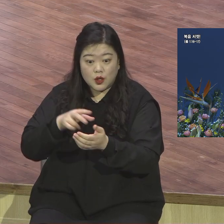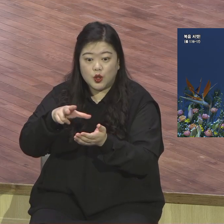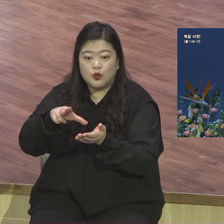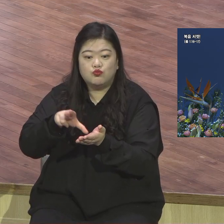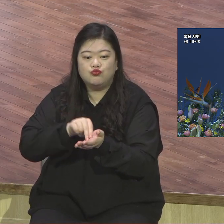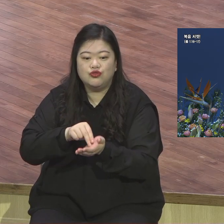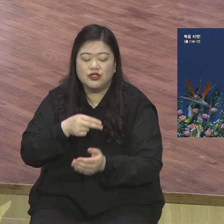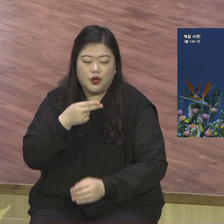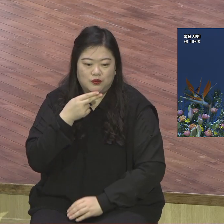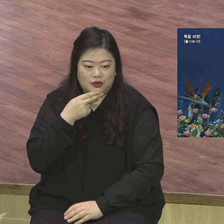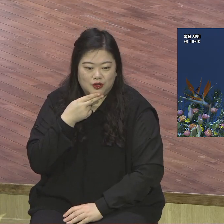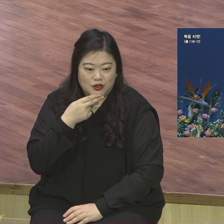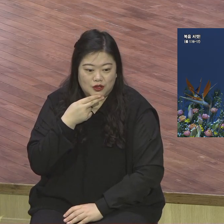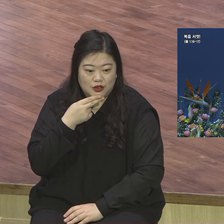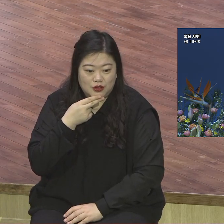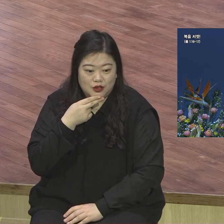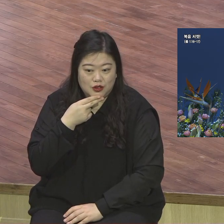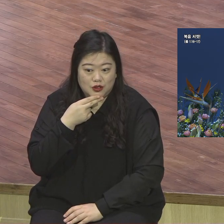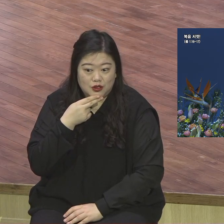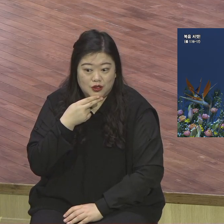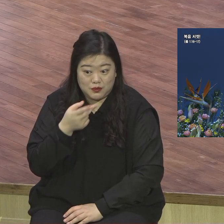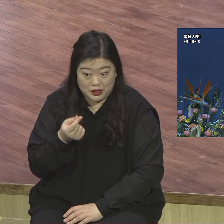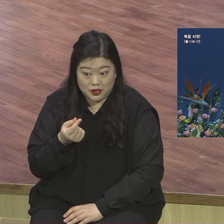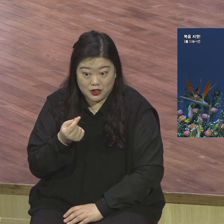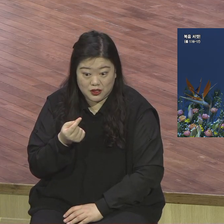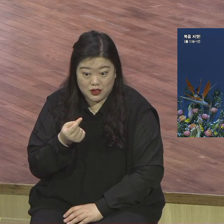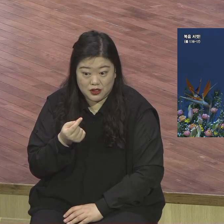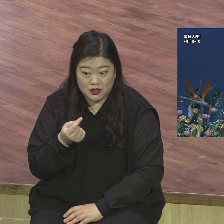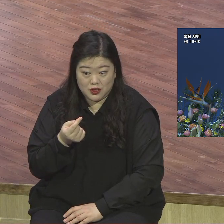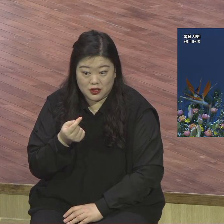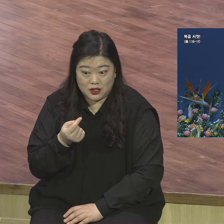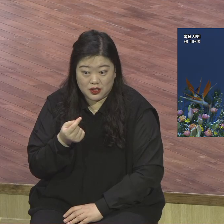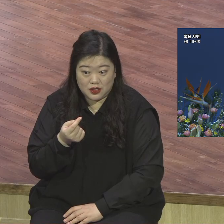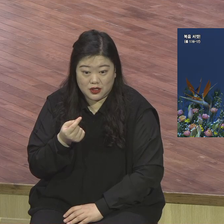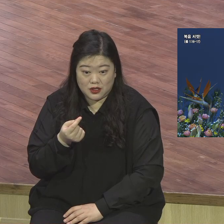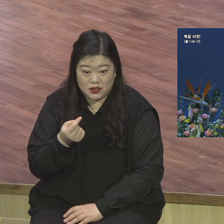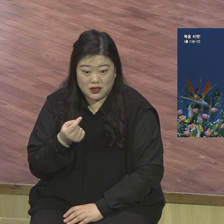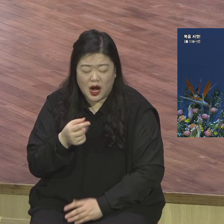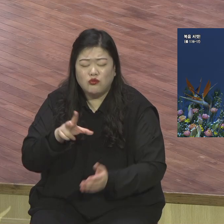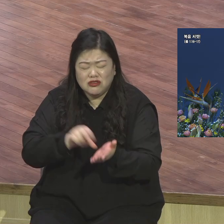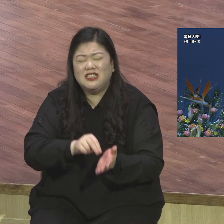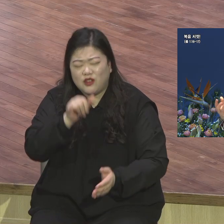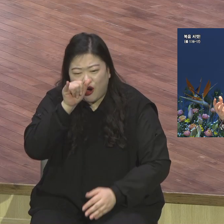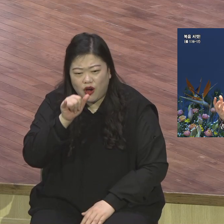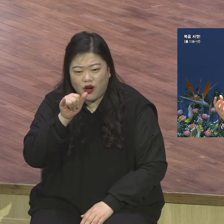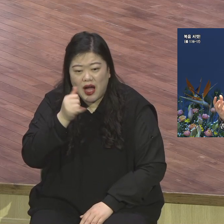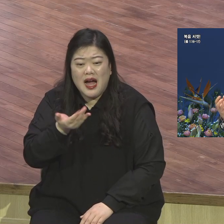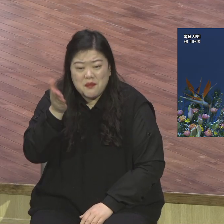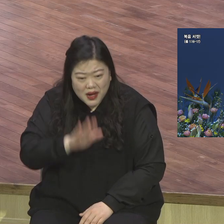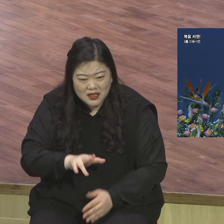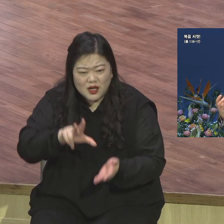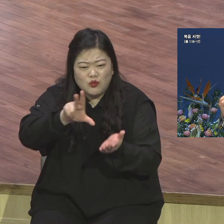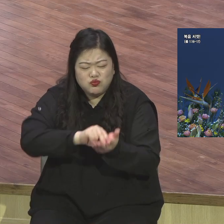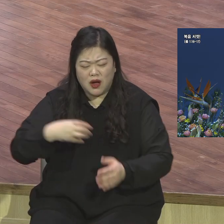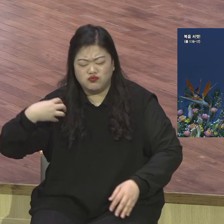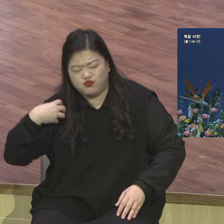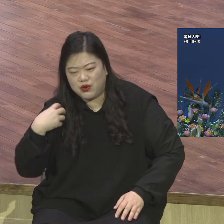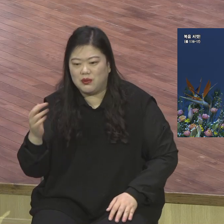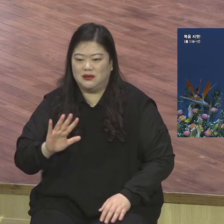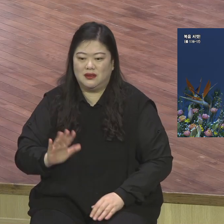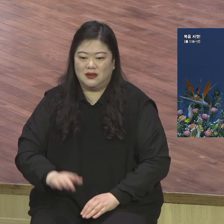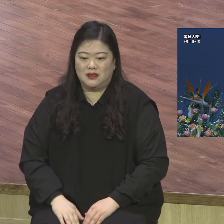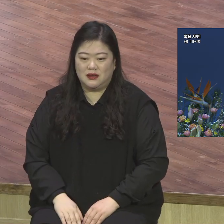no problem, 문제 없다. 문제가 안 되는 거예요. 사실 복음 가진 사람들이 오는 문제 자꾸 뭐 불신자나